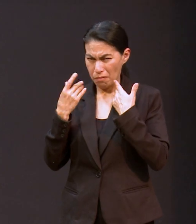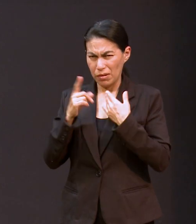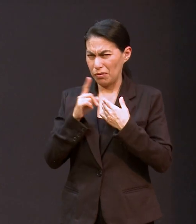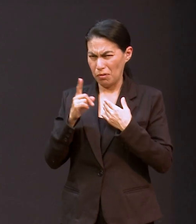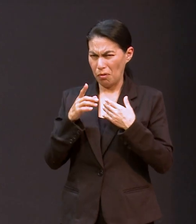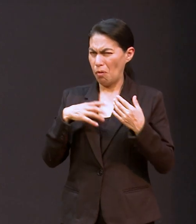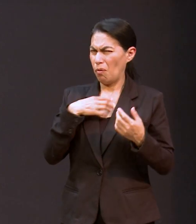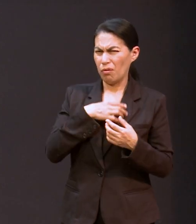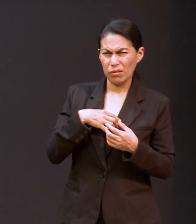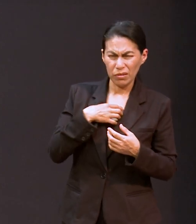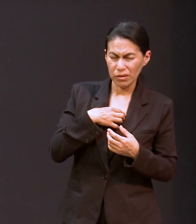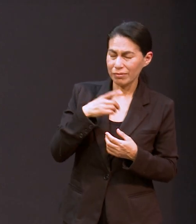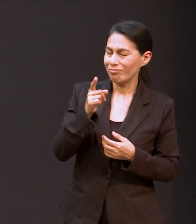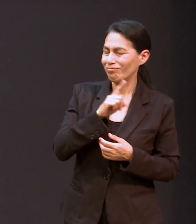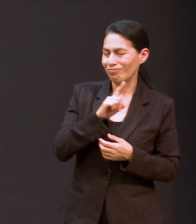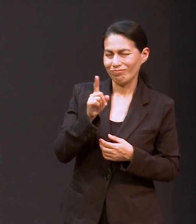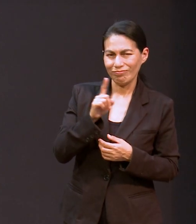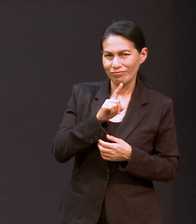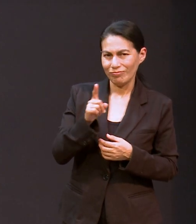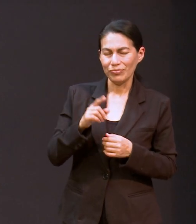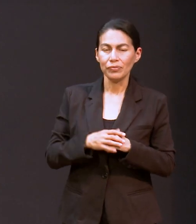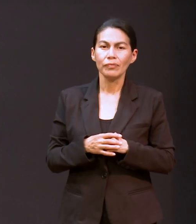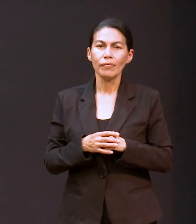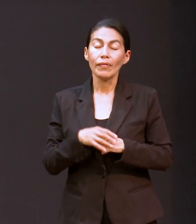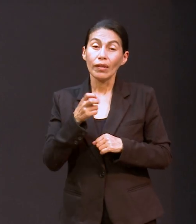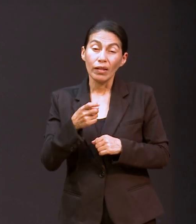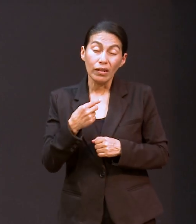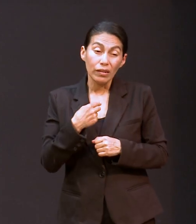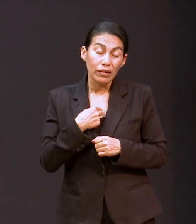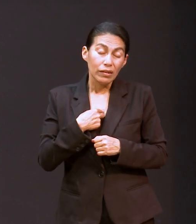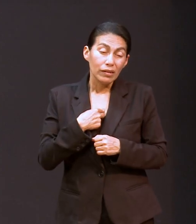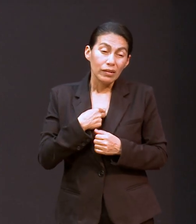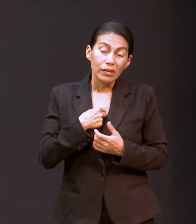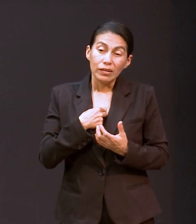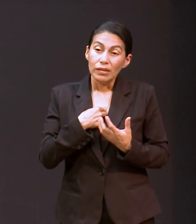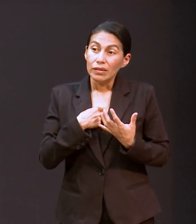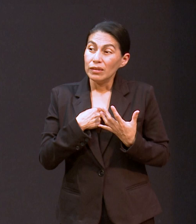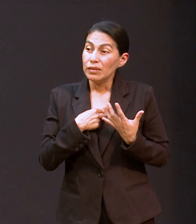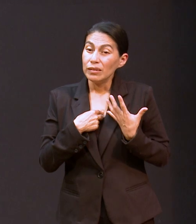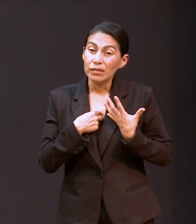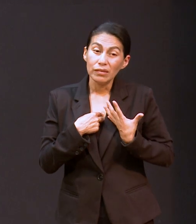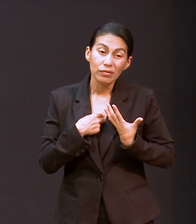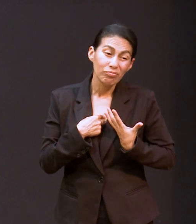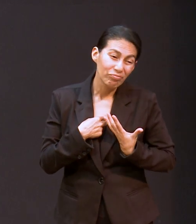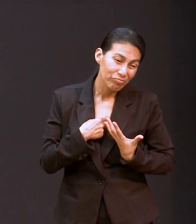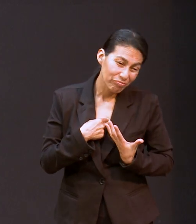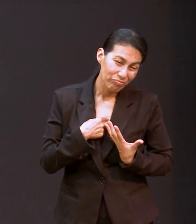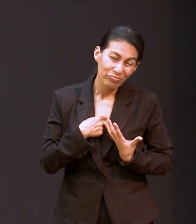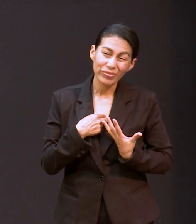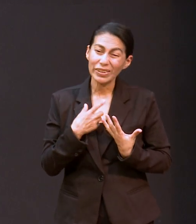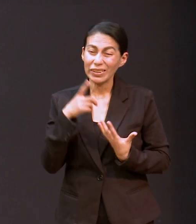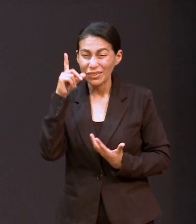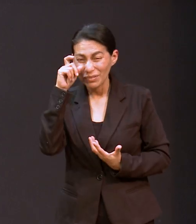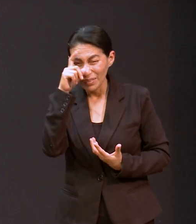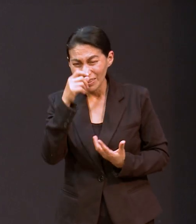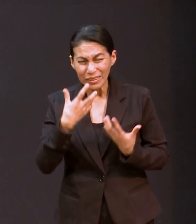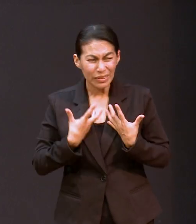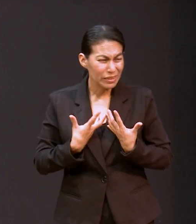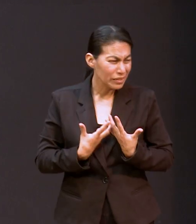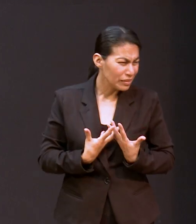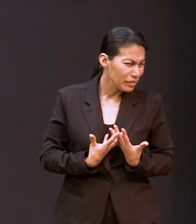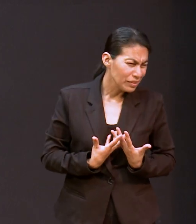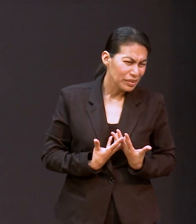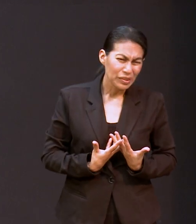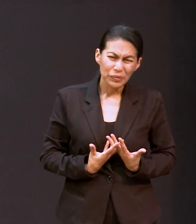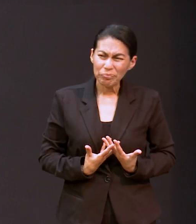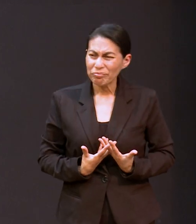era una persona amable y llegó un tiempo al cual ya mi mi vida estaba haciendo aturdida